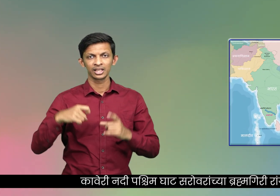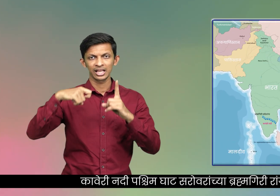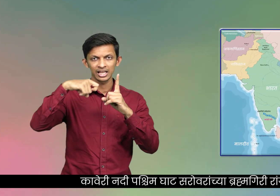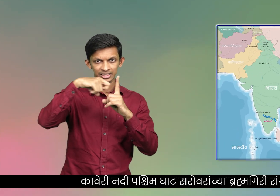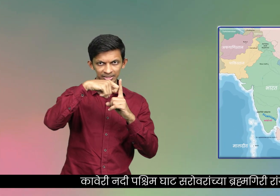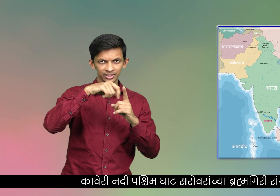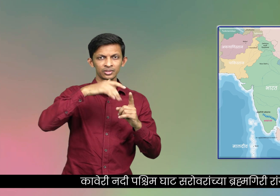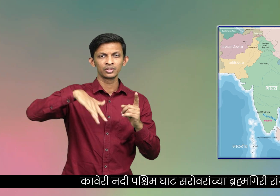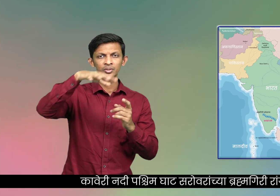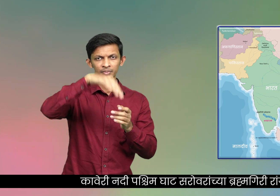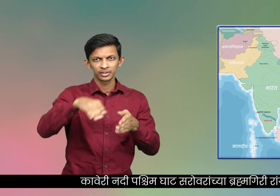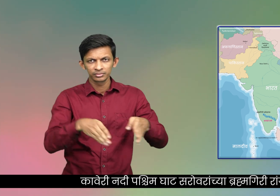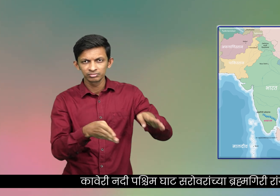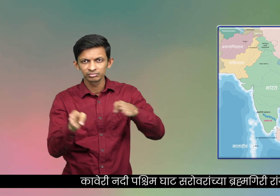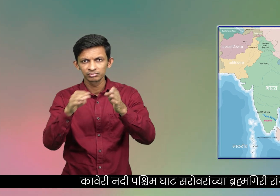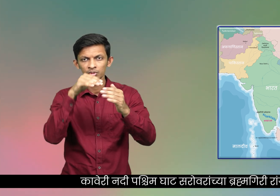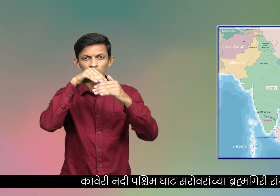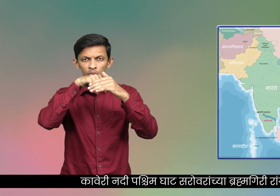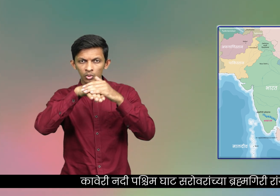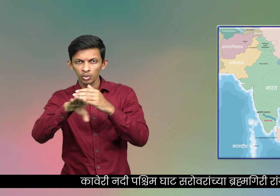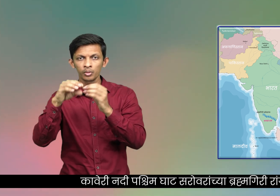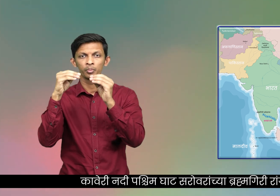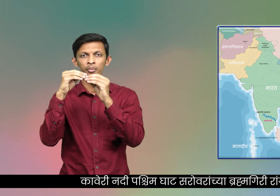कावेरी नदी पश्चिम घाट सरोवरांच्या ब्रह्मगिरी रांगेत उगवते.